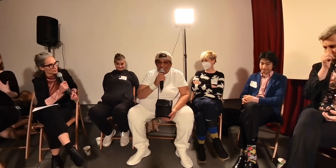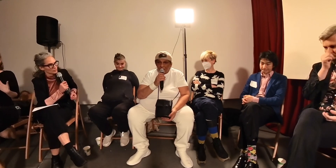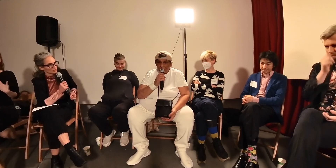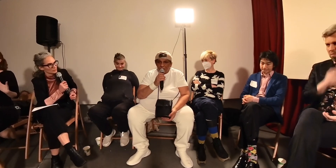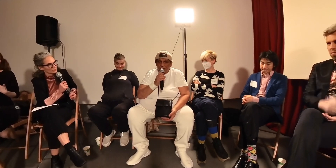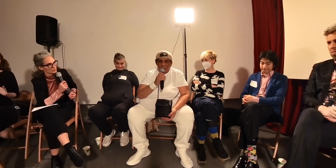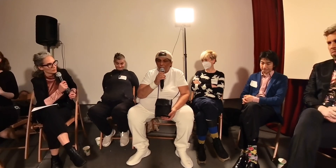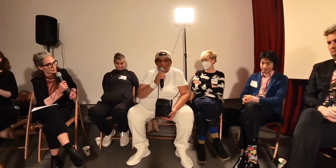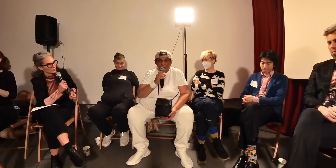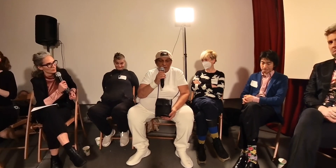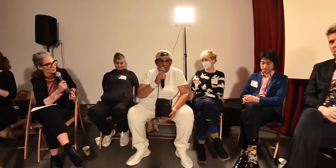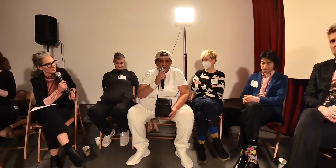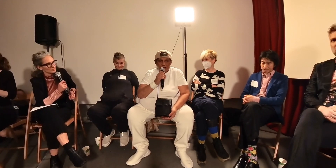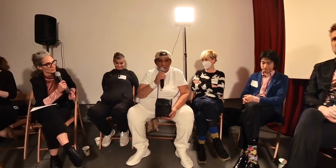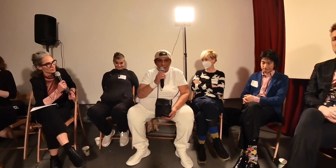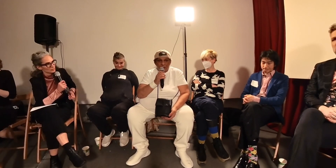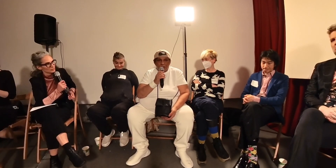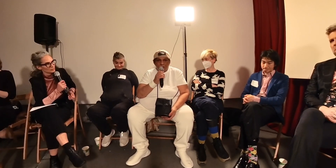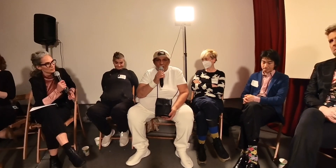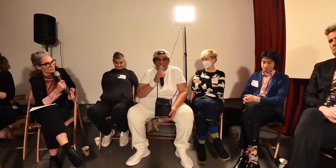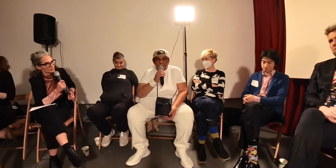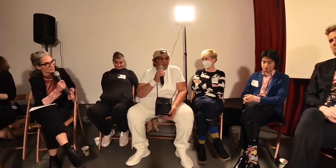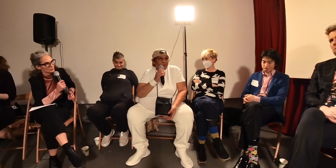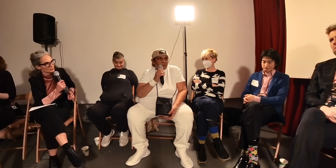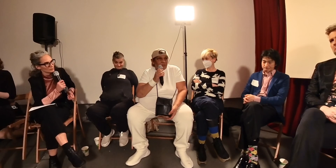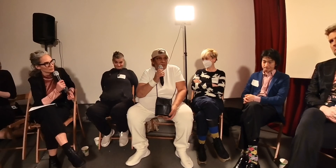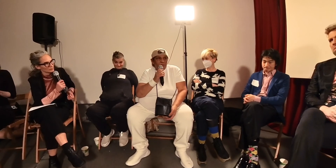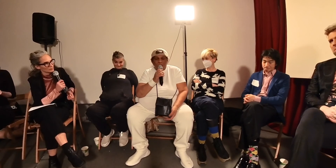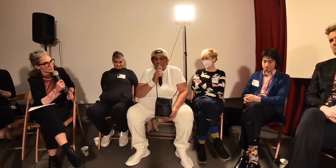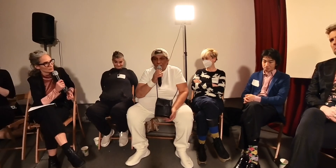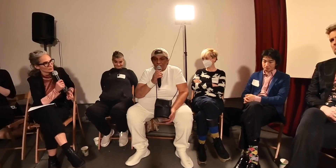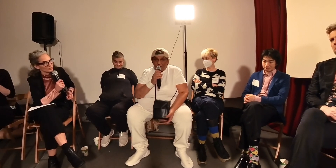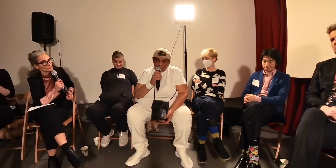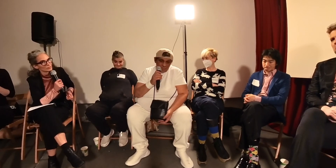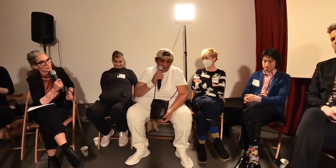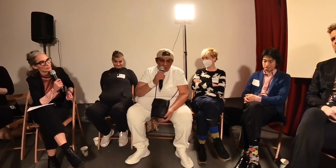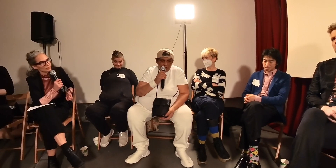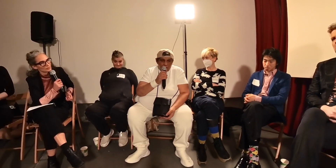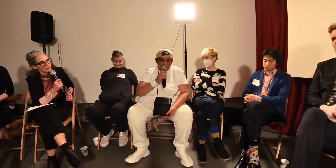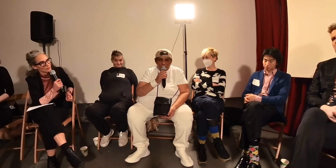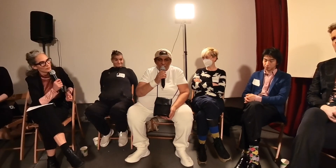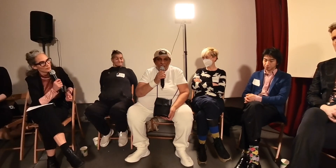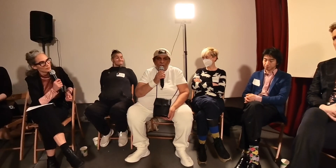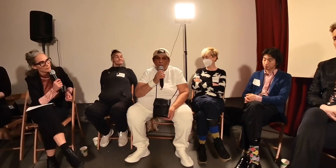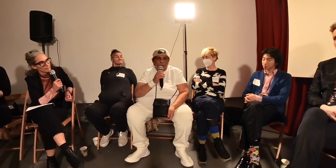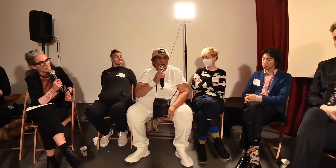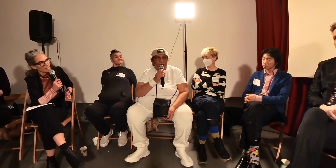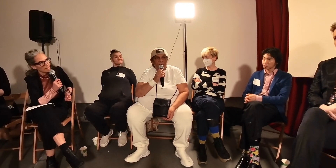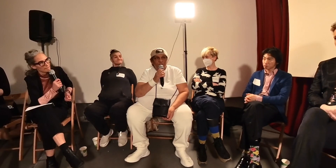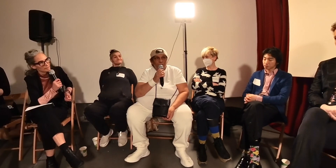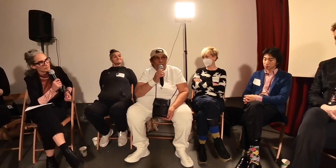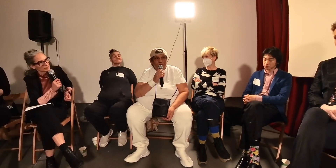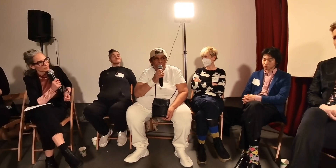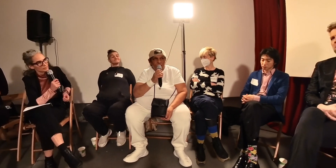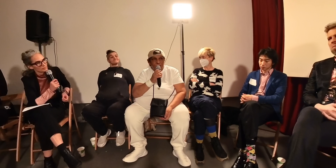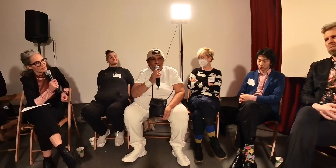na chleba nebo na pití, abych neměla hlad. Měla jsem hlavně hroznou